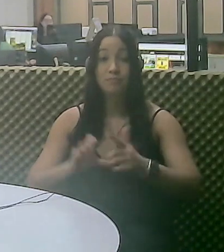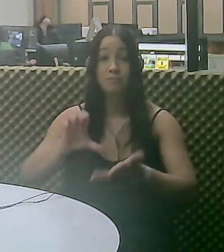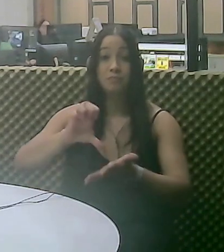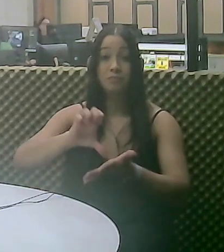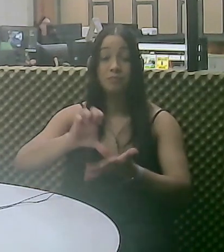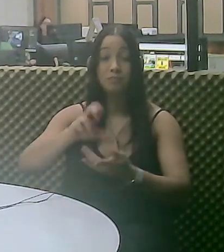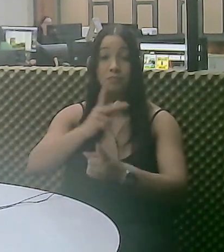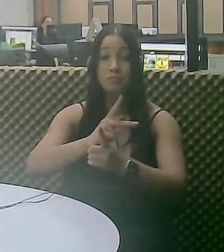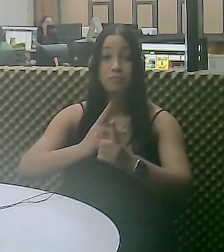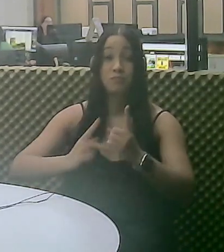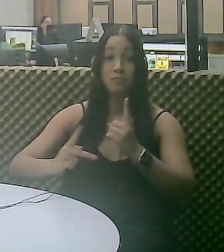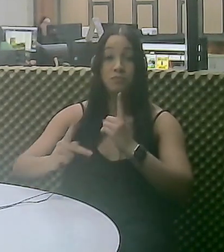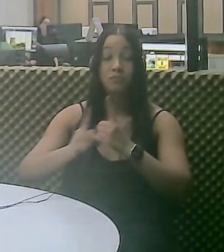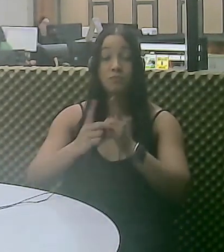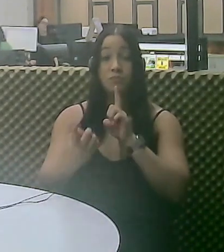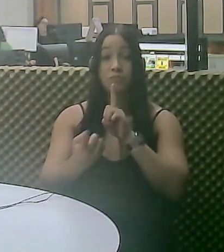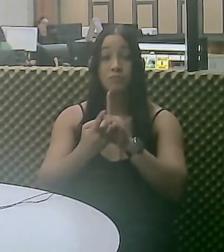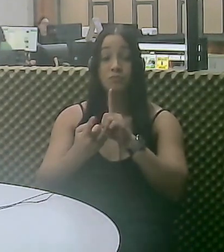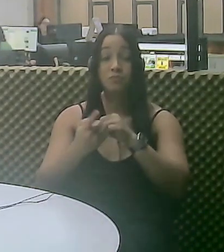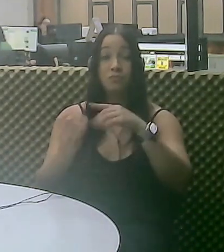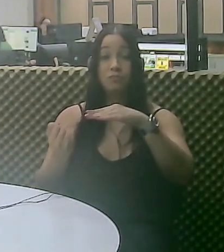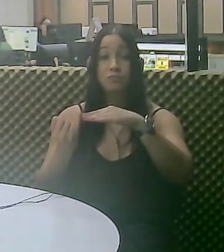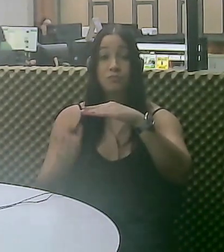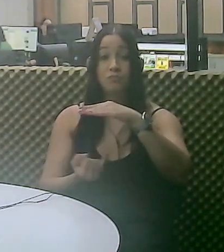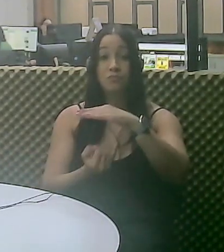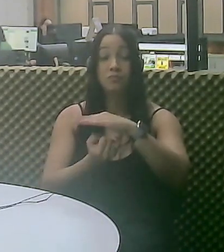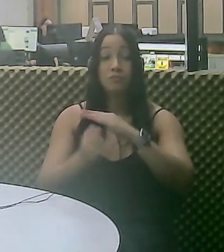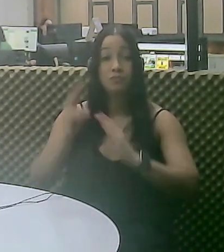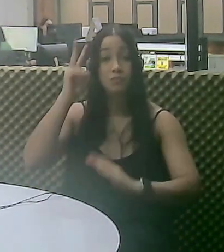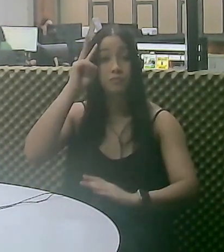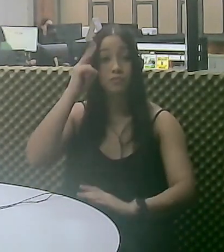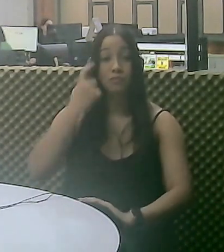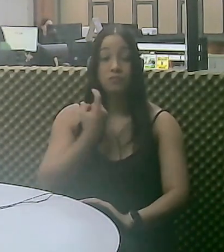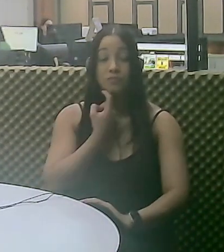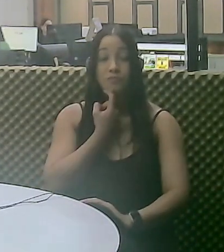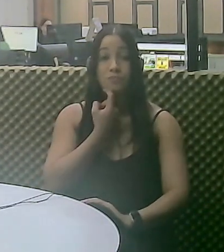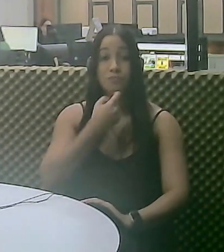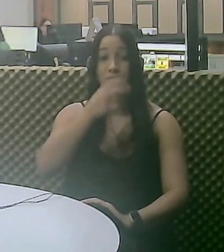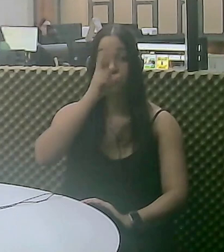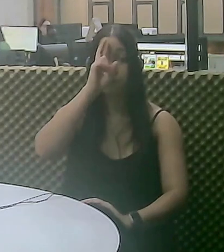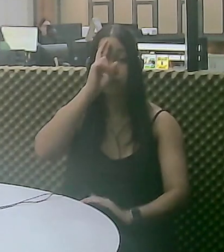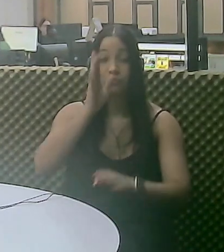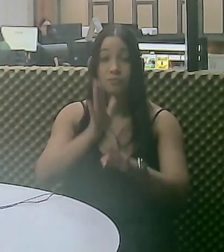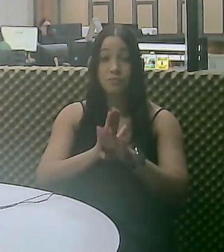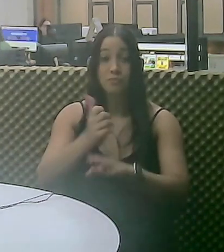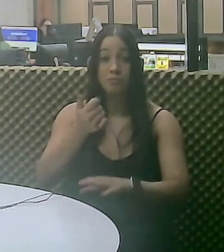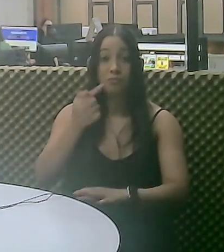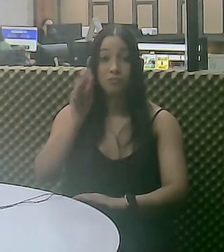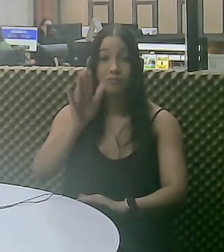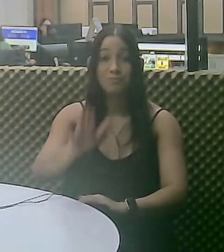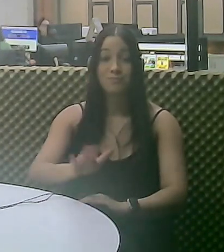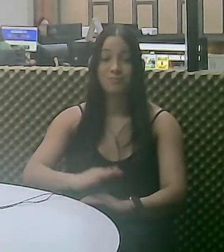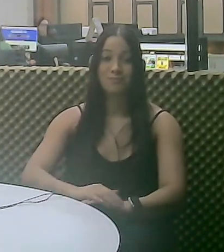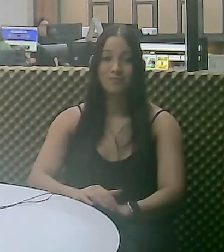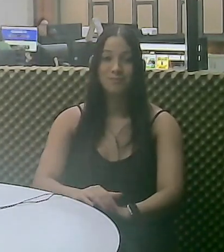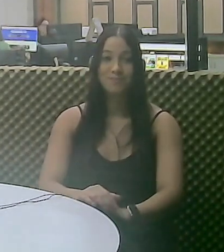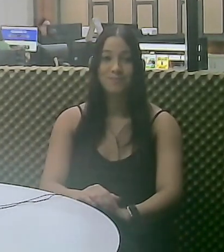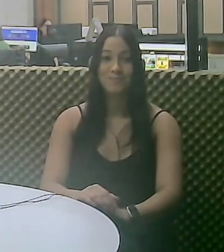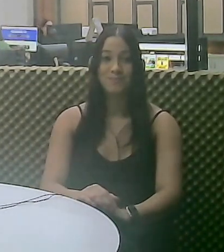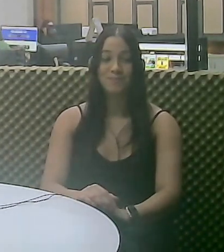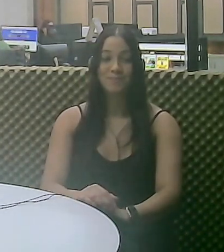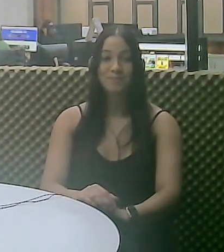sede do IPREMO e o atendimento do Instituto ocorre de segunda a sexta-feira, do meio-dia às 5 da tarde.